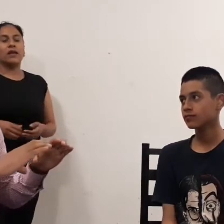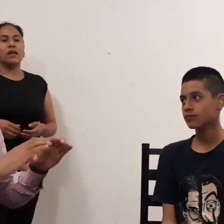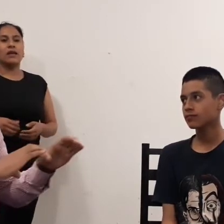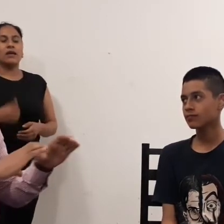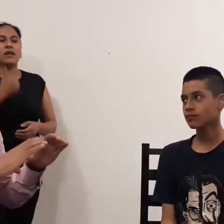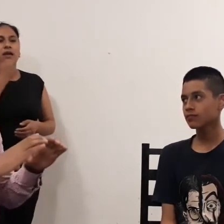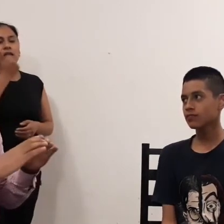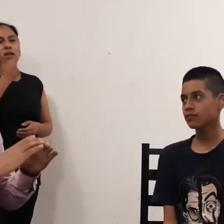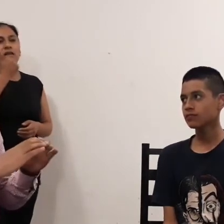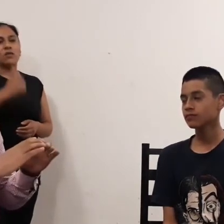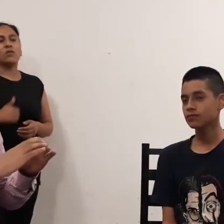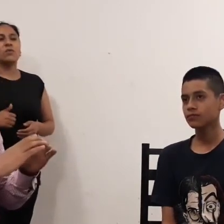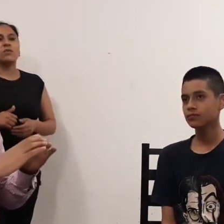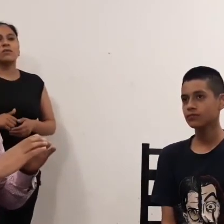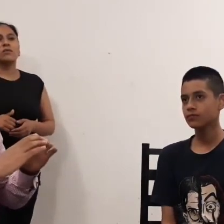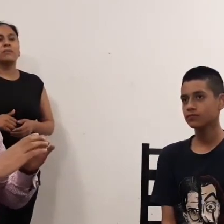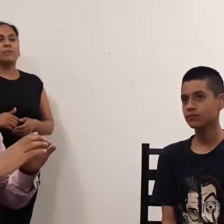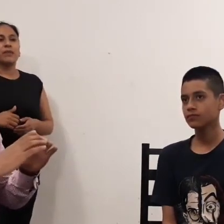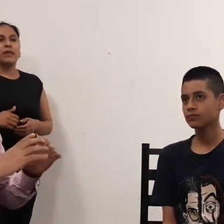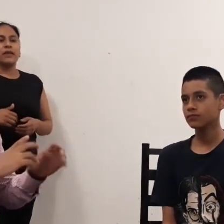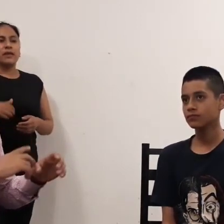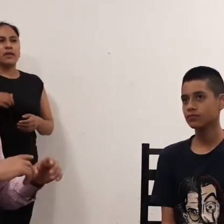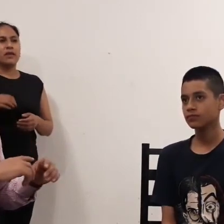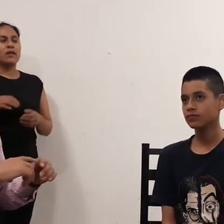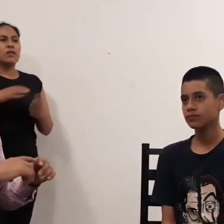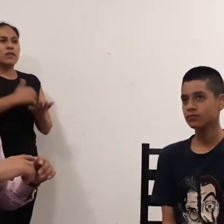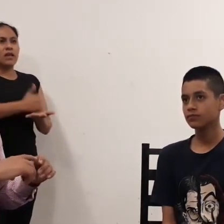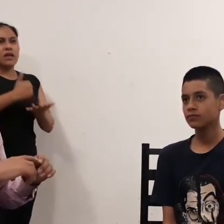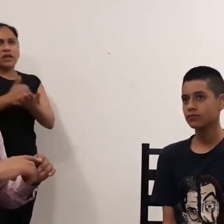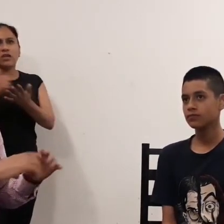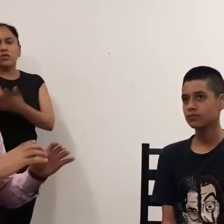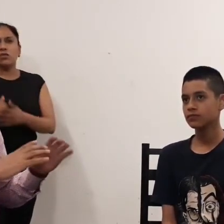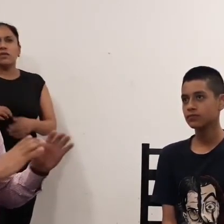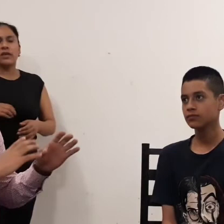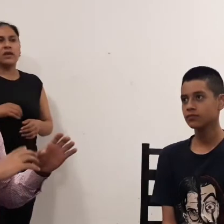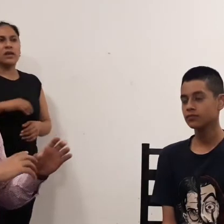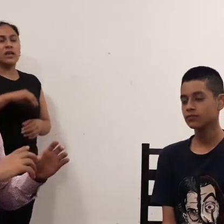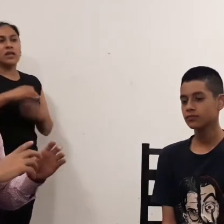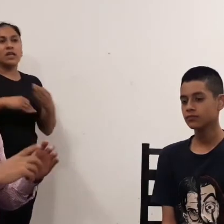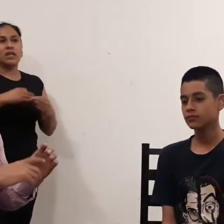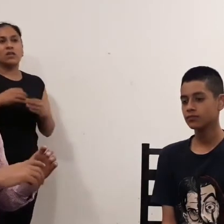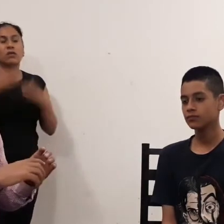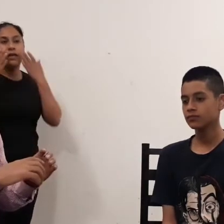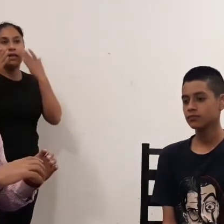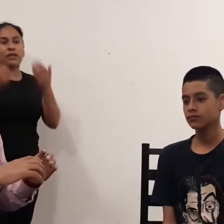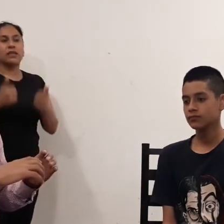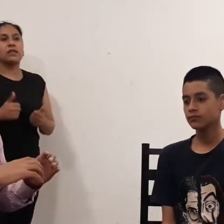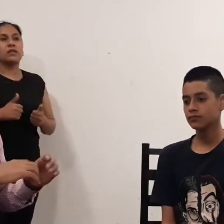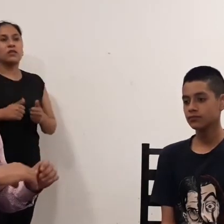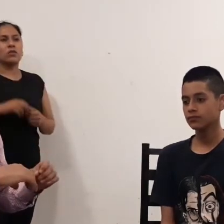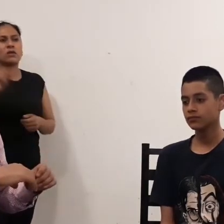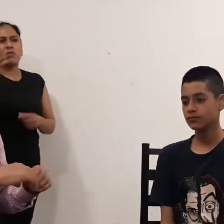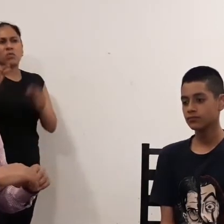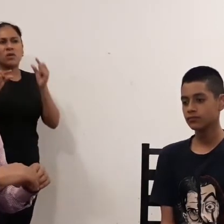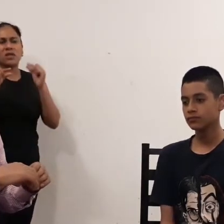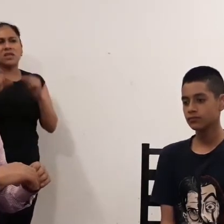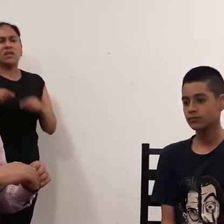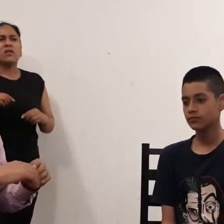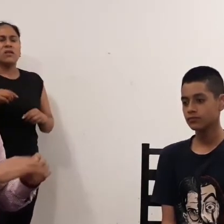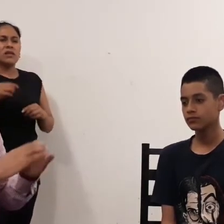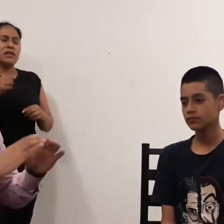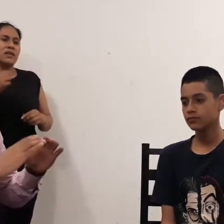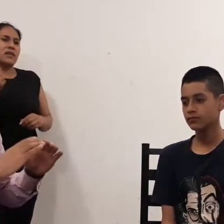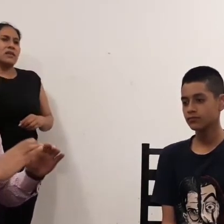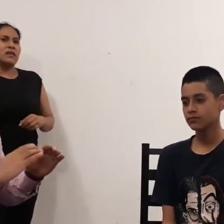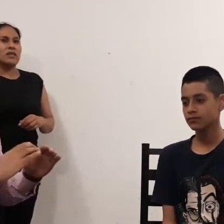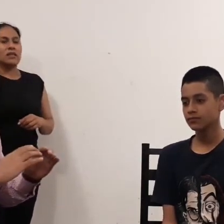estas brechas o estos huecos que se ha dejado debido a la poca atención que muchas veces reciben dentro de la educación